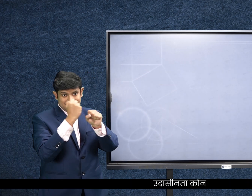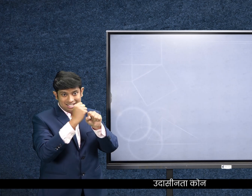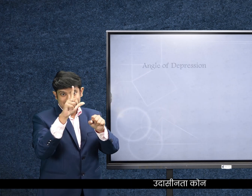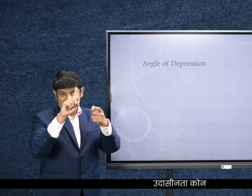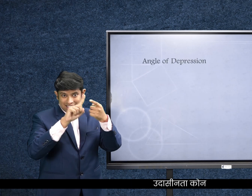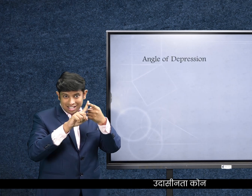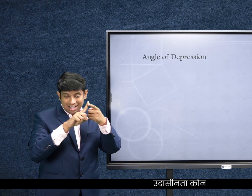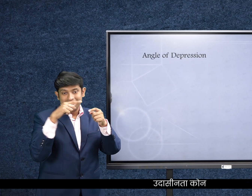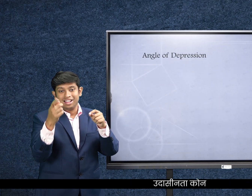उदासीनता कोन.